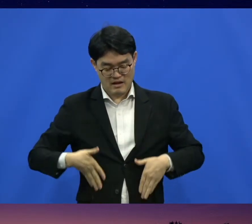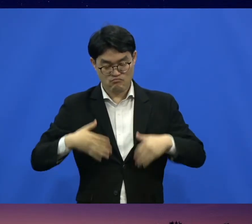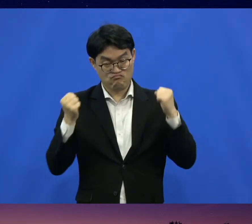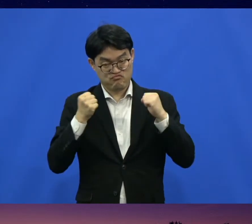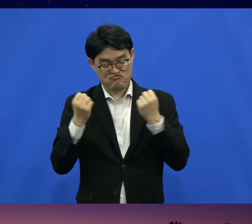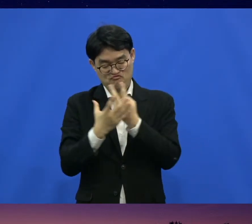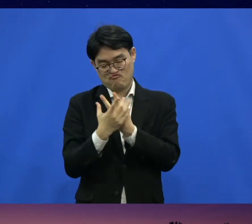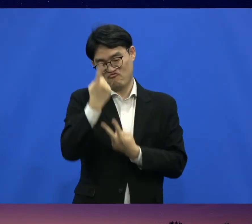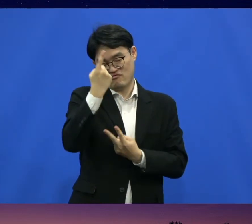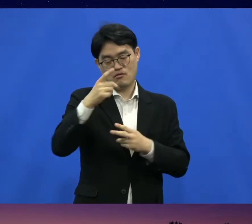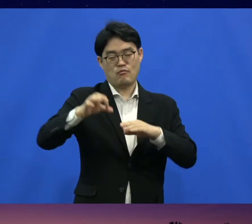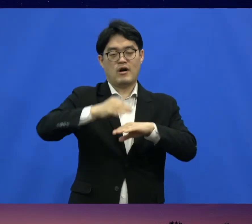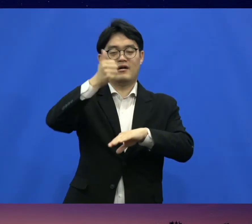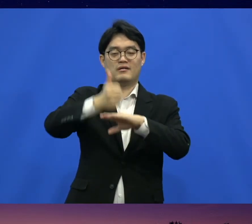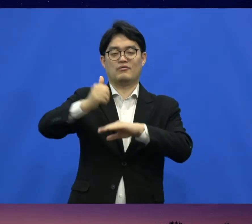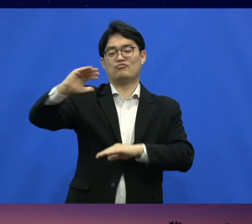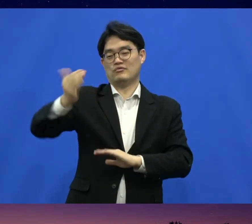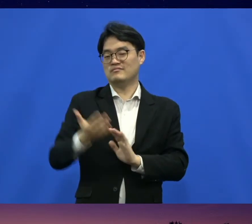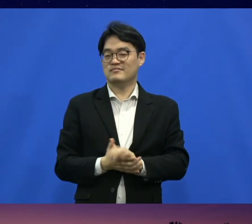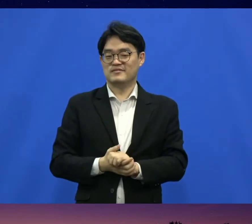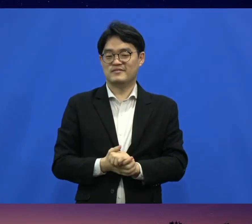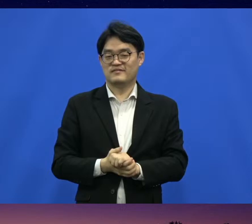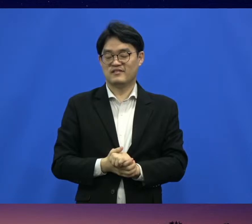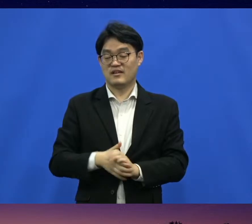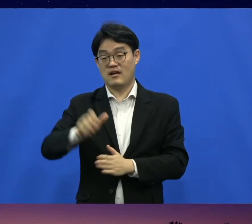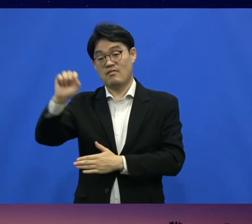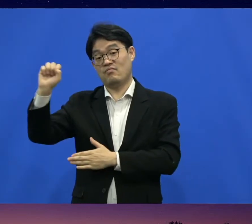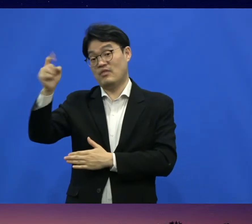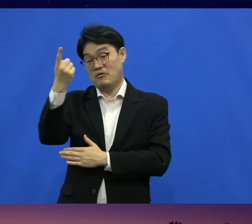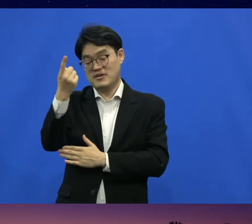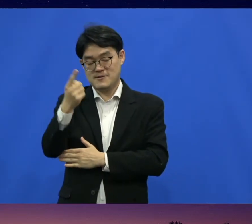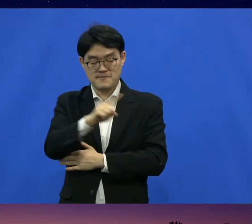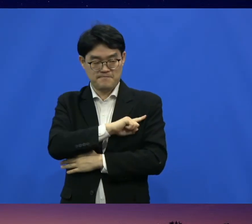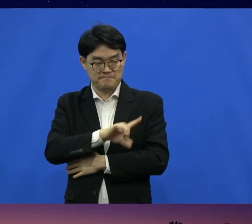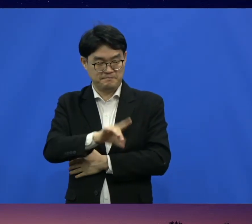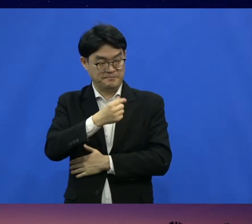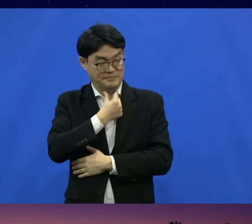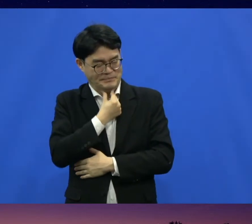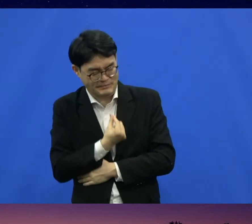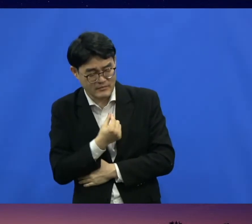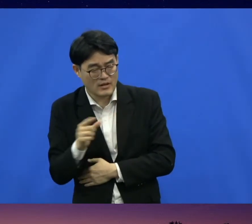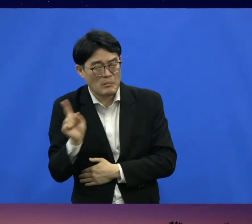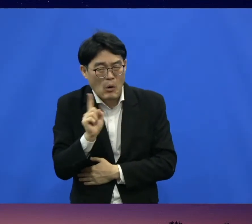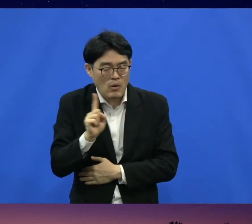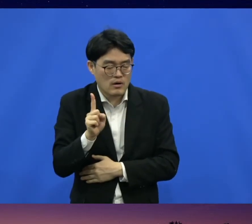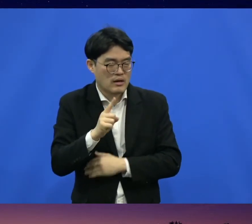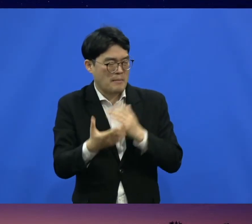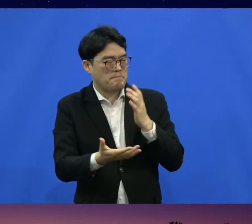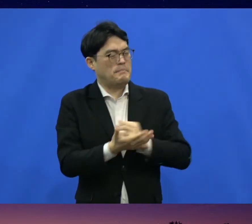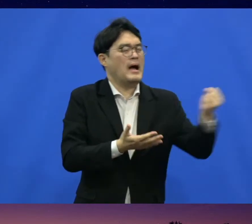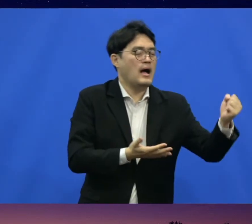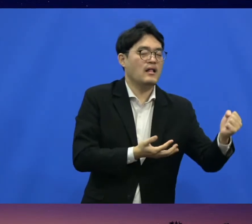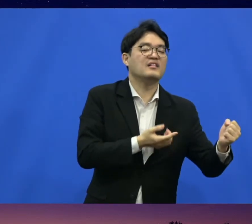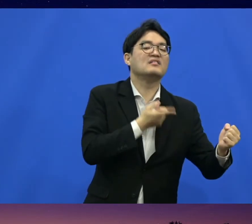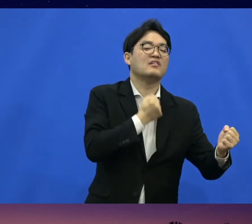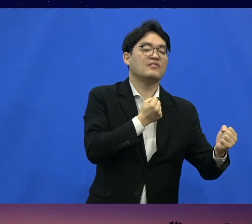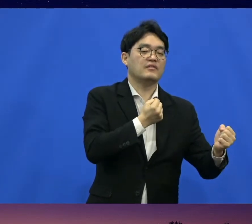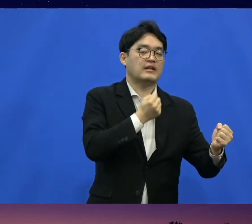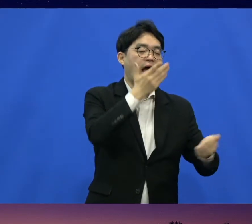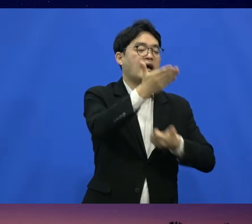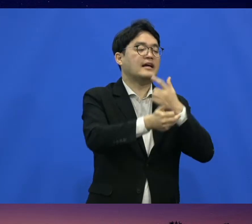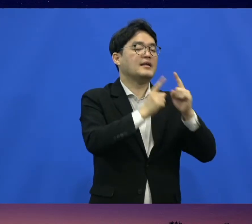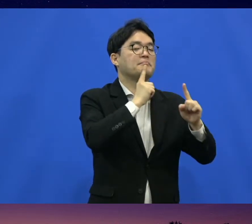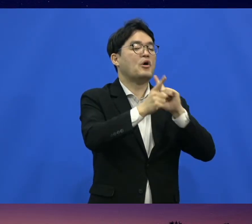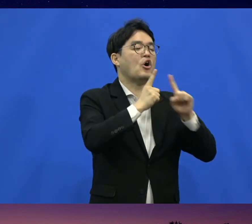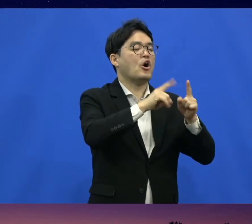자, 그러면서 다윗이 가장 먼저 하고 싶었던 일이 뭐냐면 이 법궤를 다윗성으로 가져오게 하는